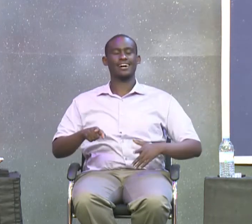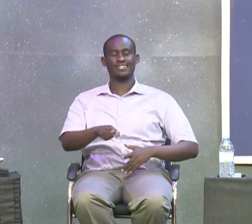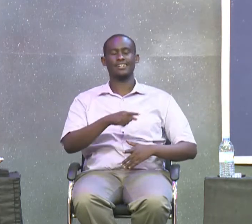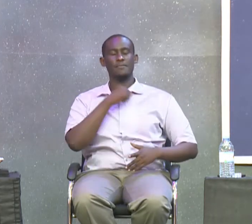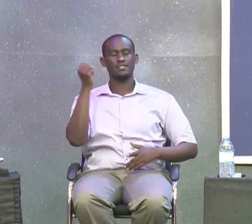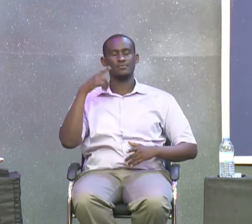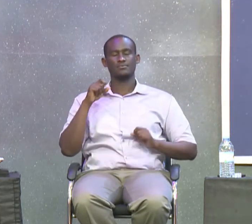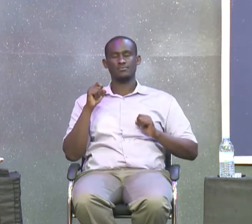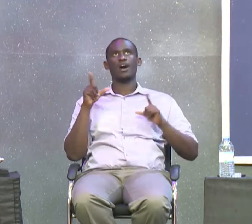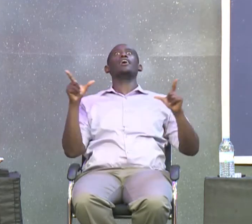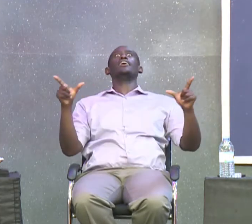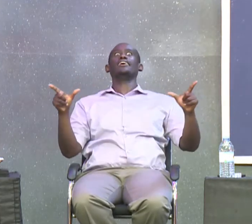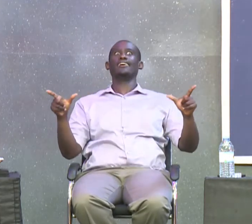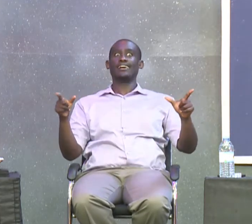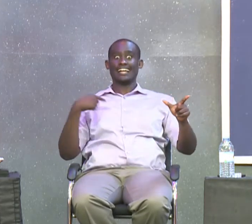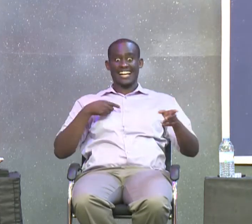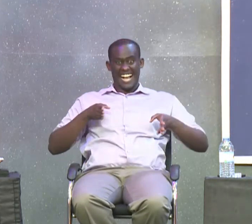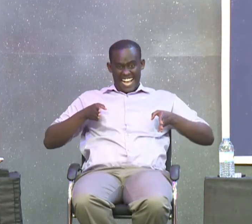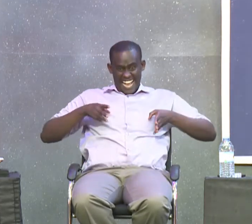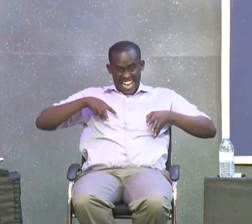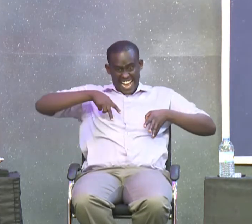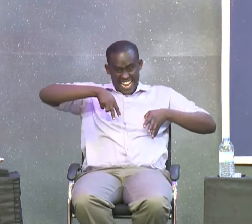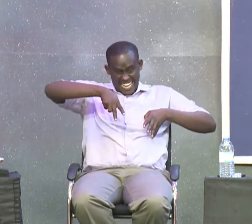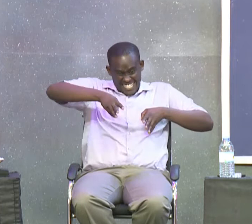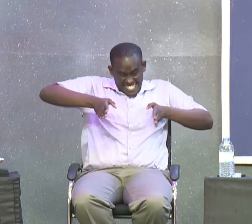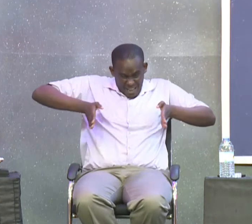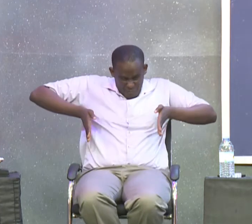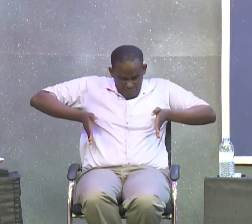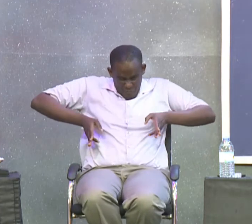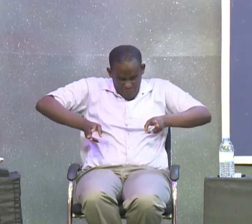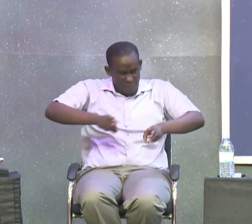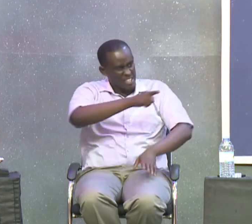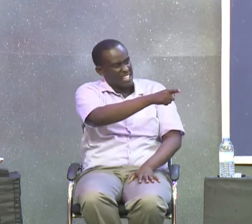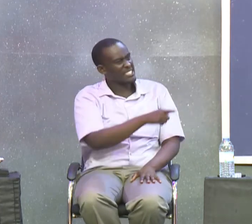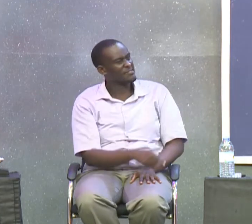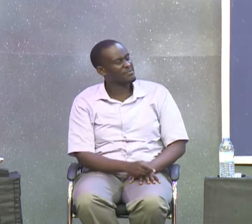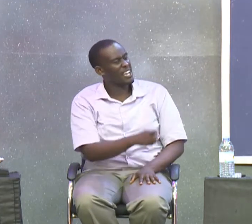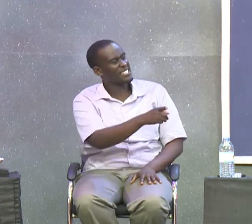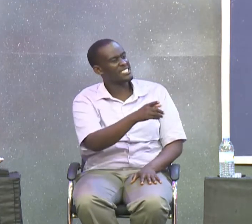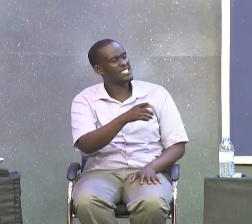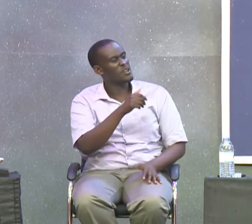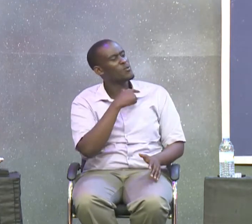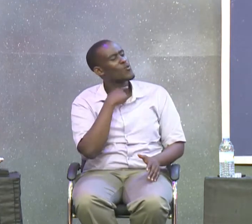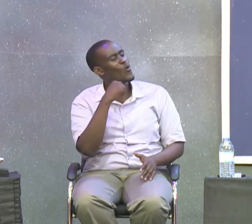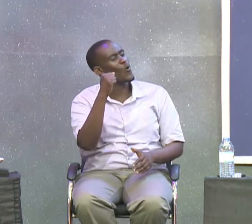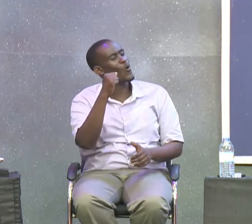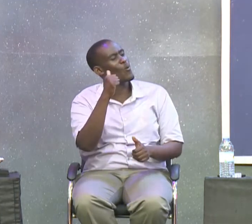kwolesebwa nga mpise mu kuba effunda musumba gwe mukono ki ogwakukwata ogwa ddyo